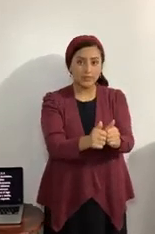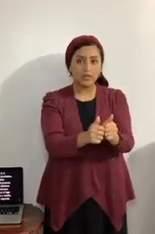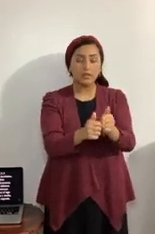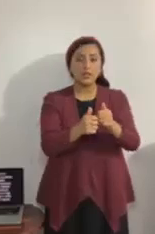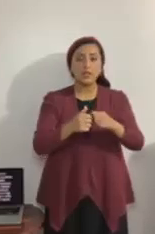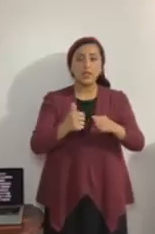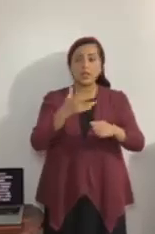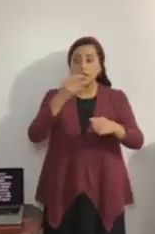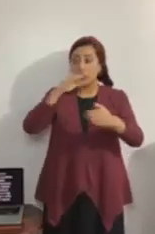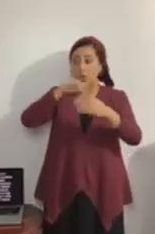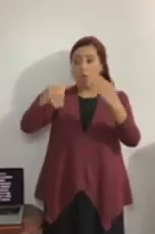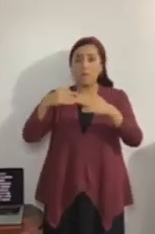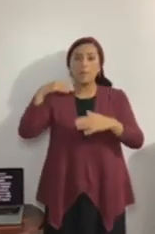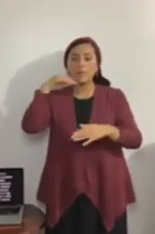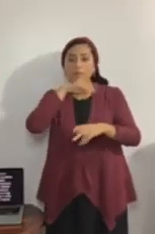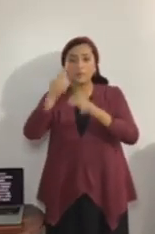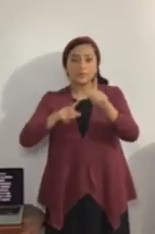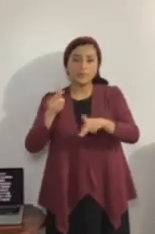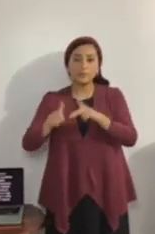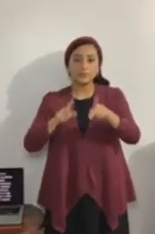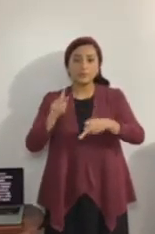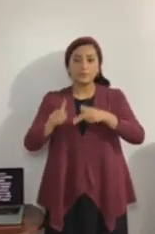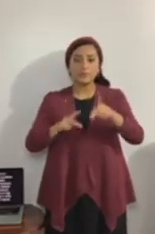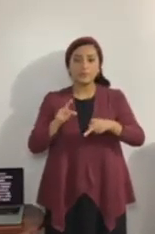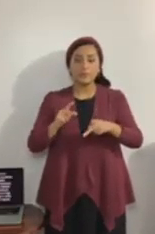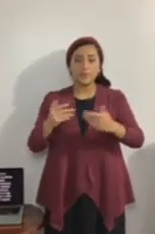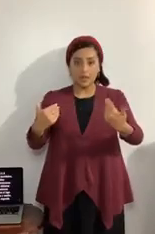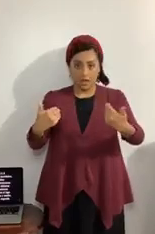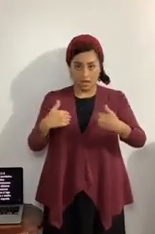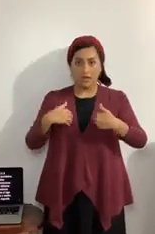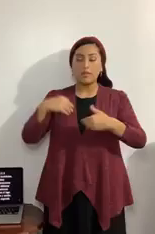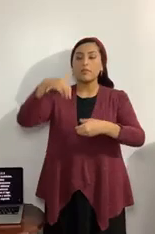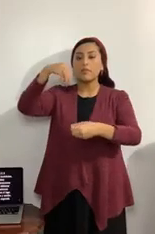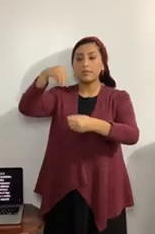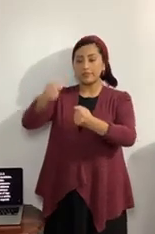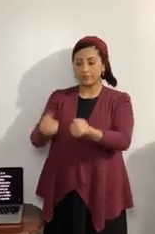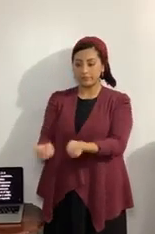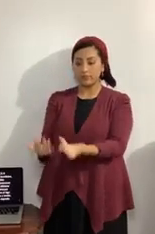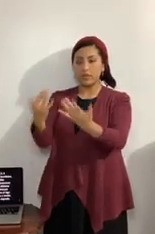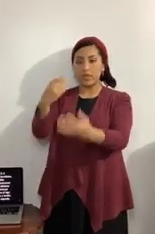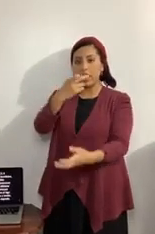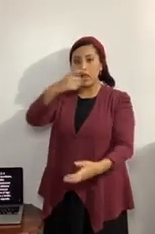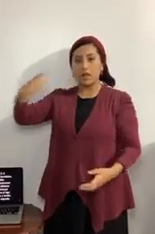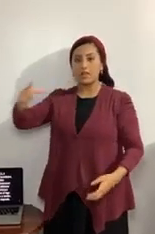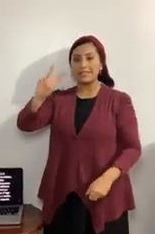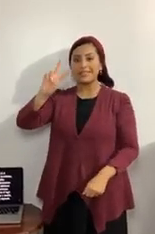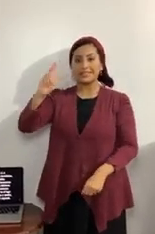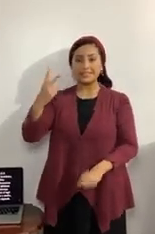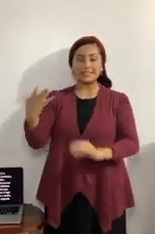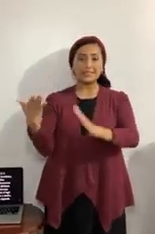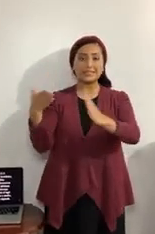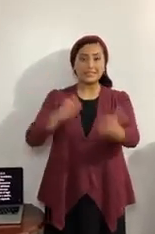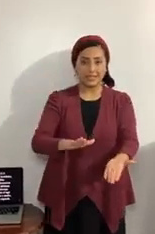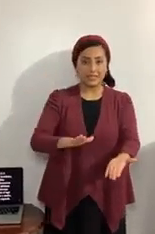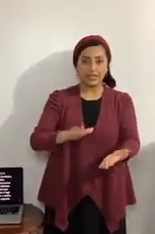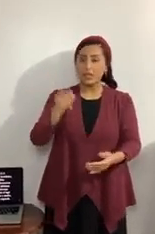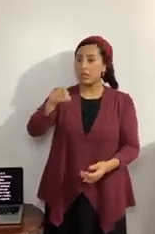y todos los mentirosos, tendrán su parte en el lago que arde con fuego y azufre, que es la muerte segunda. O sea, ellos no van a resucitar cuando